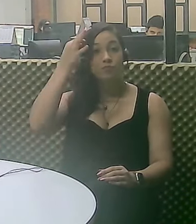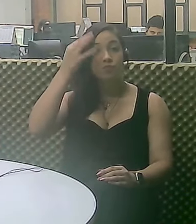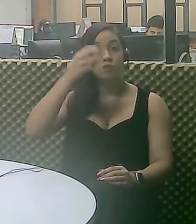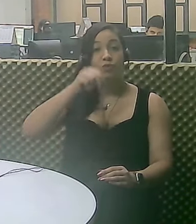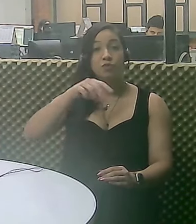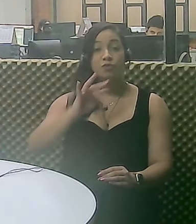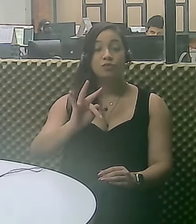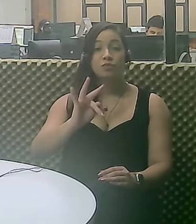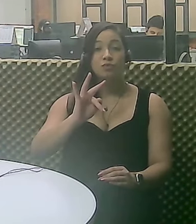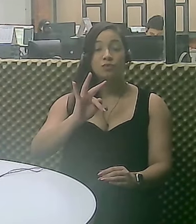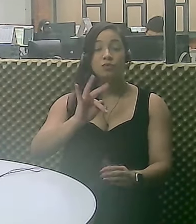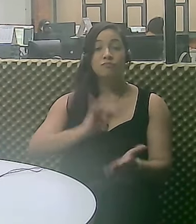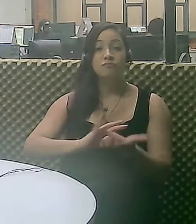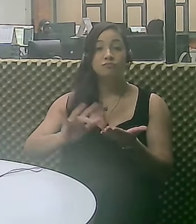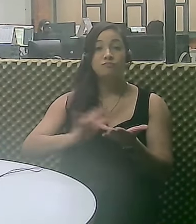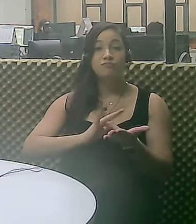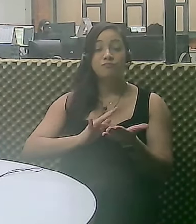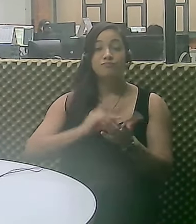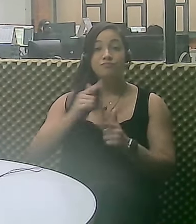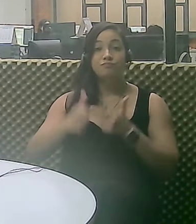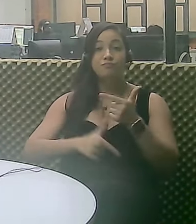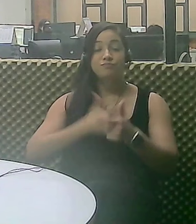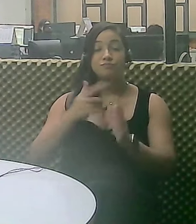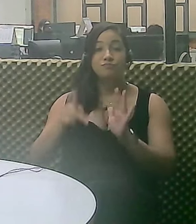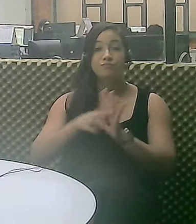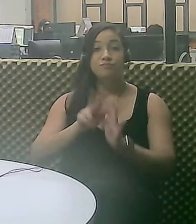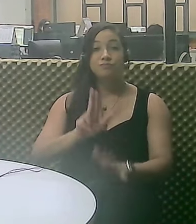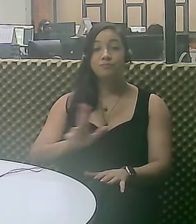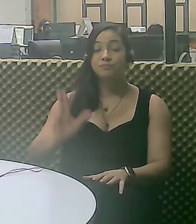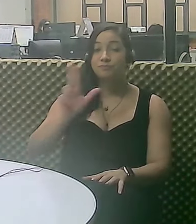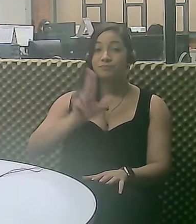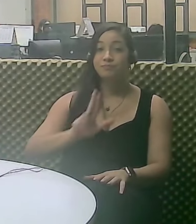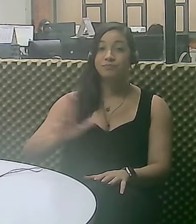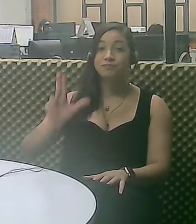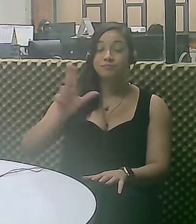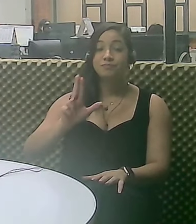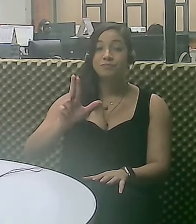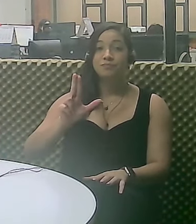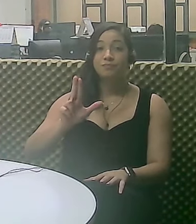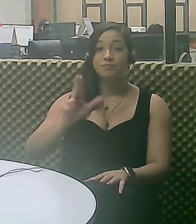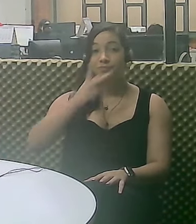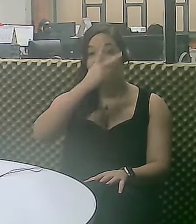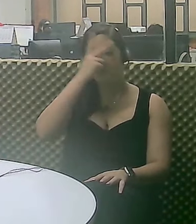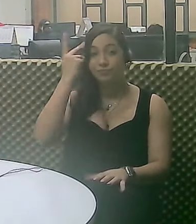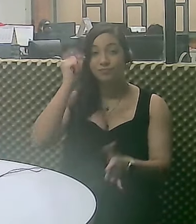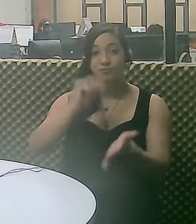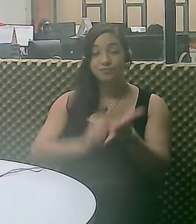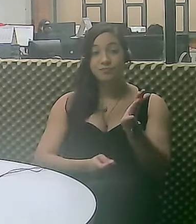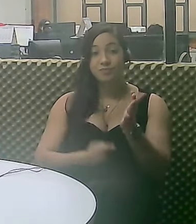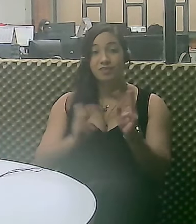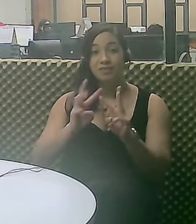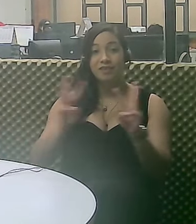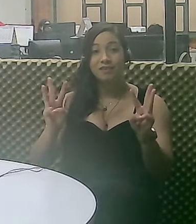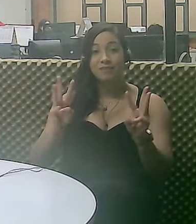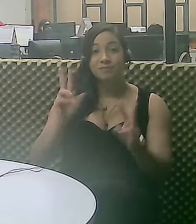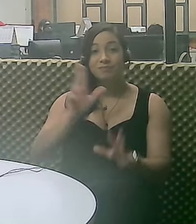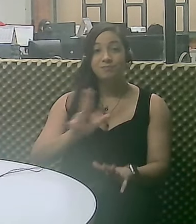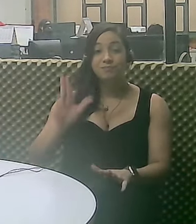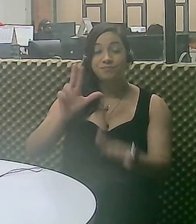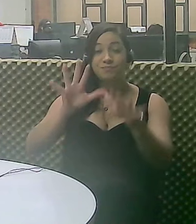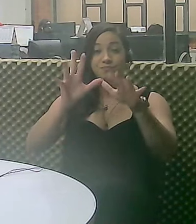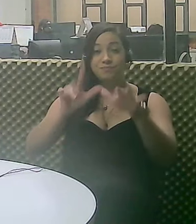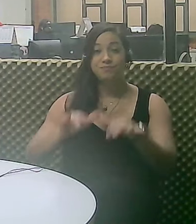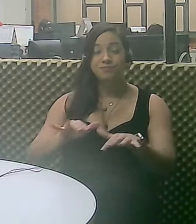fiscais eletrônicas emitidas por prestadores de serviço de Uberlândia para os contribuintes cadastrados na página UD